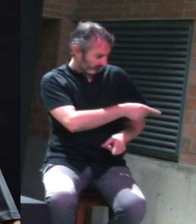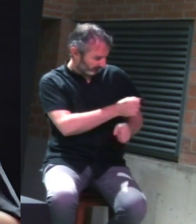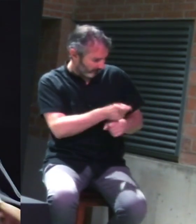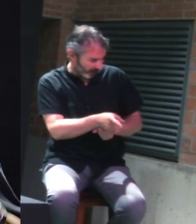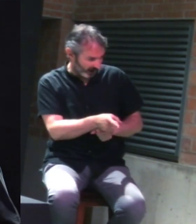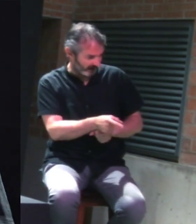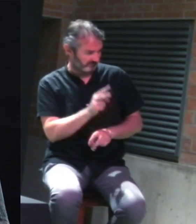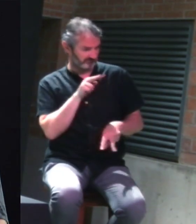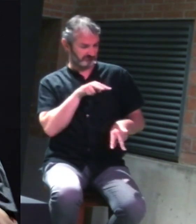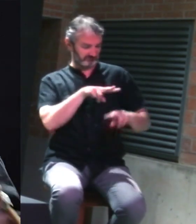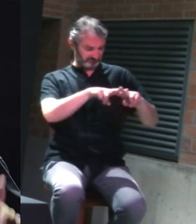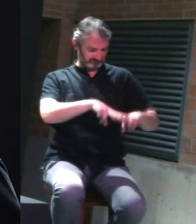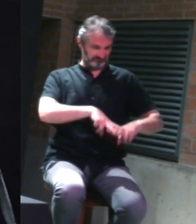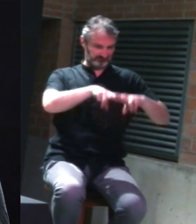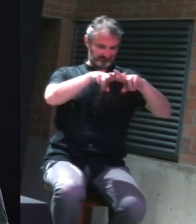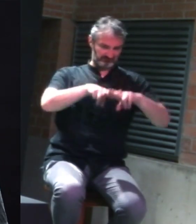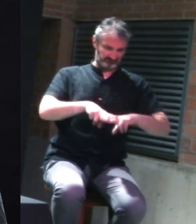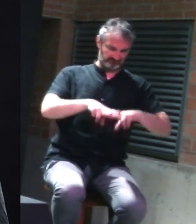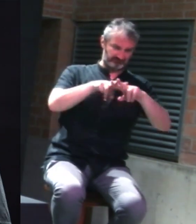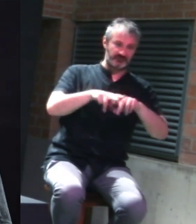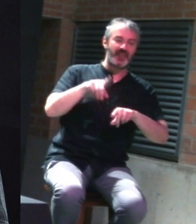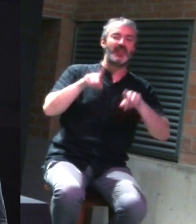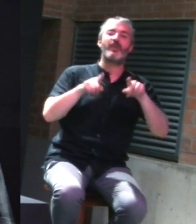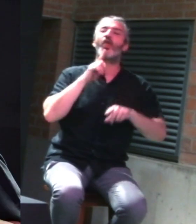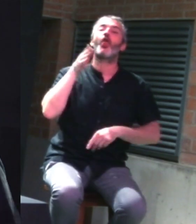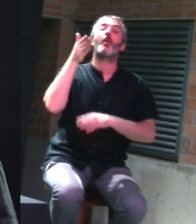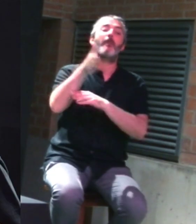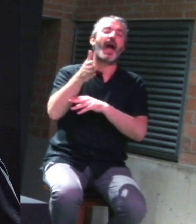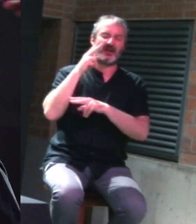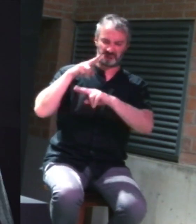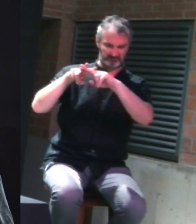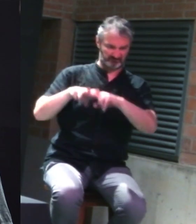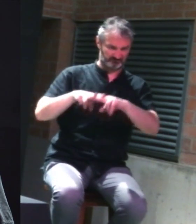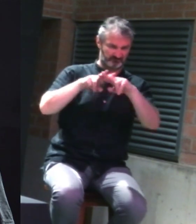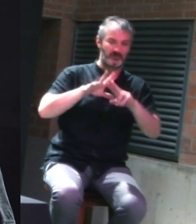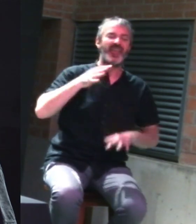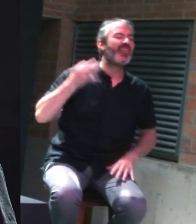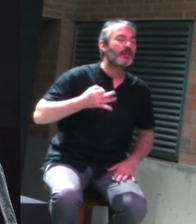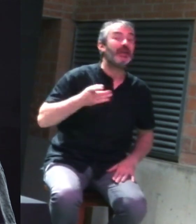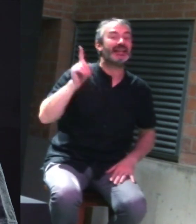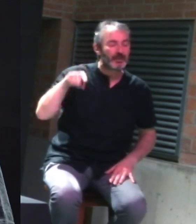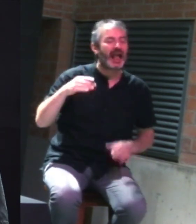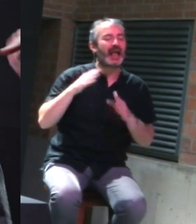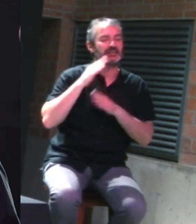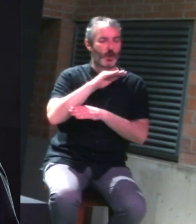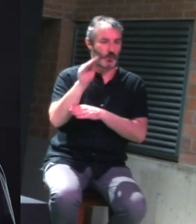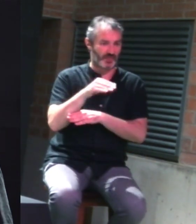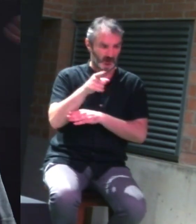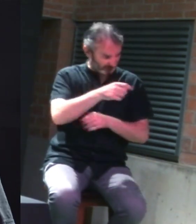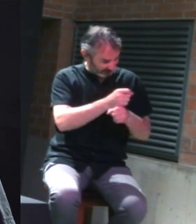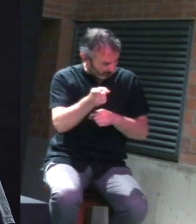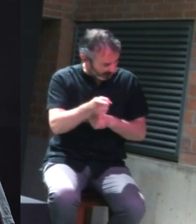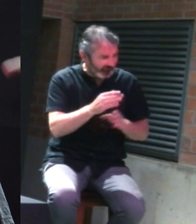desde diversos espacios, si no cumplían con sus funciones domésticas, no cuidaban a